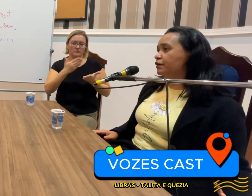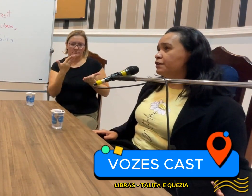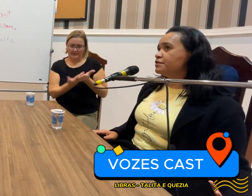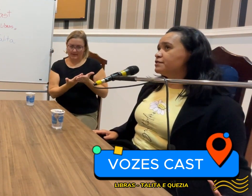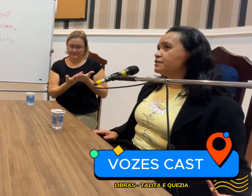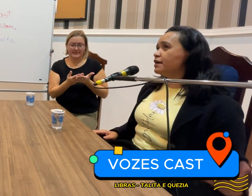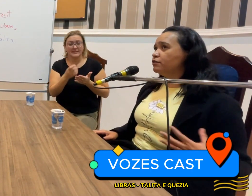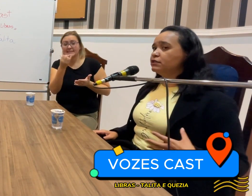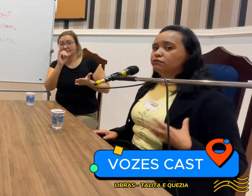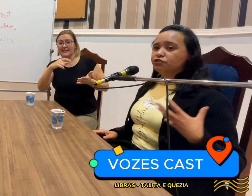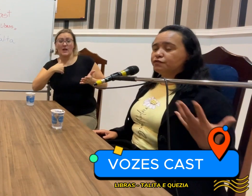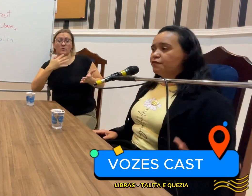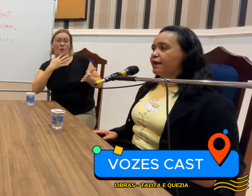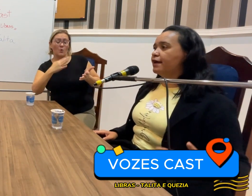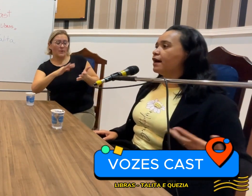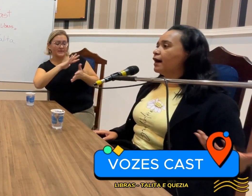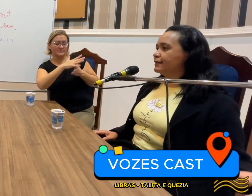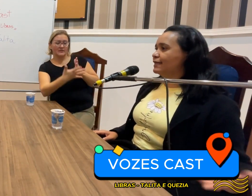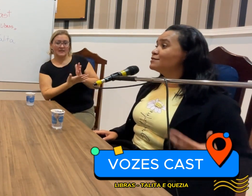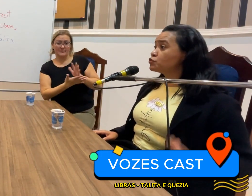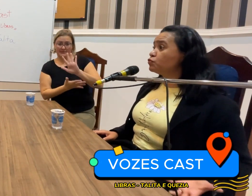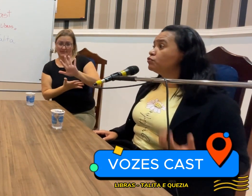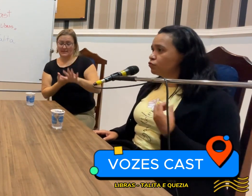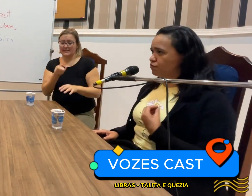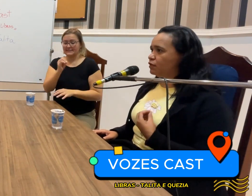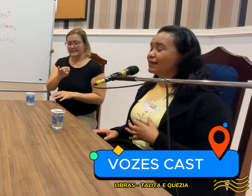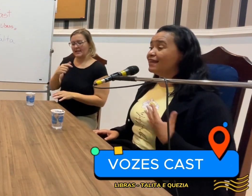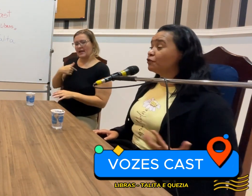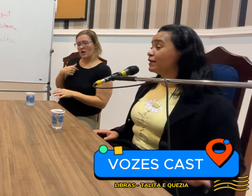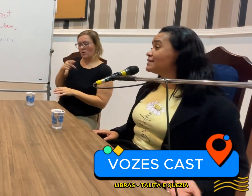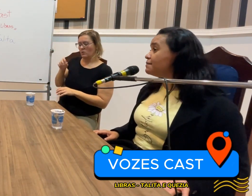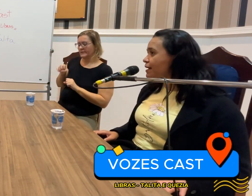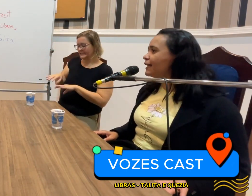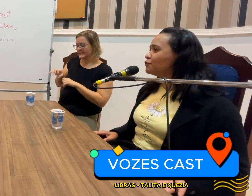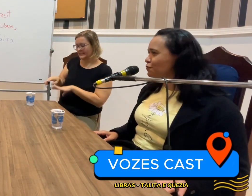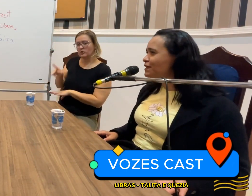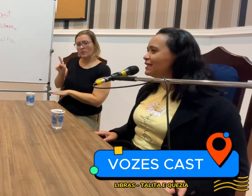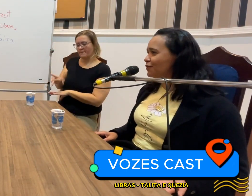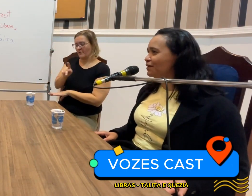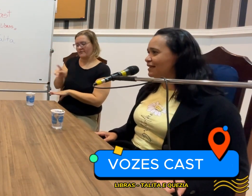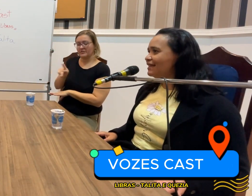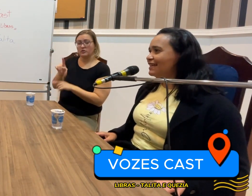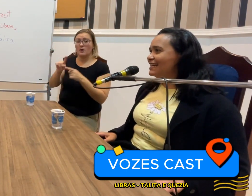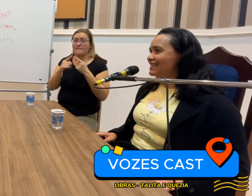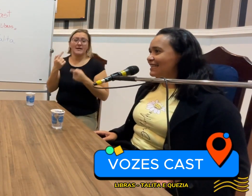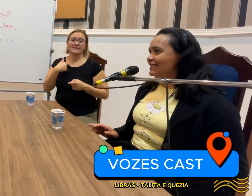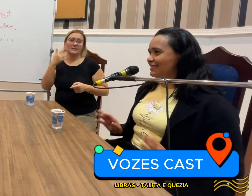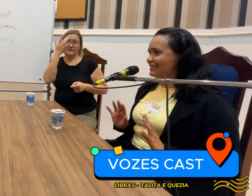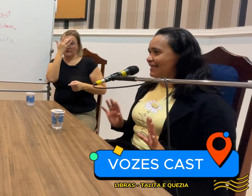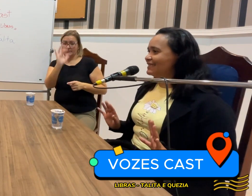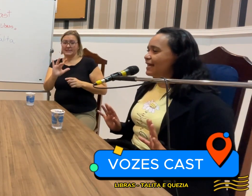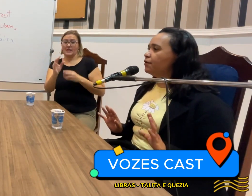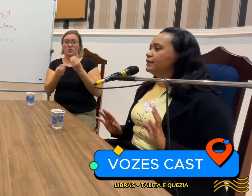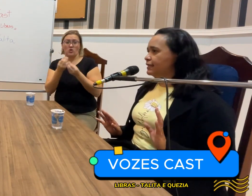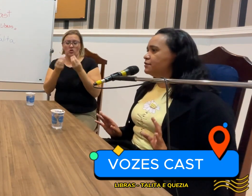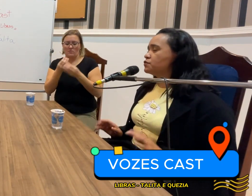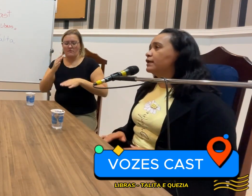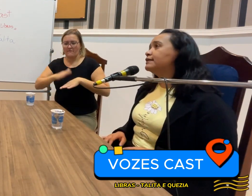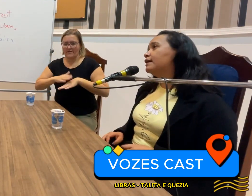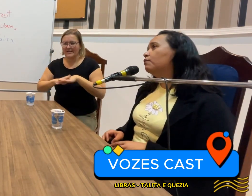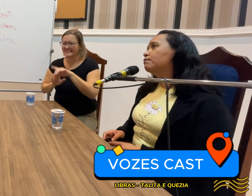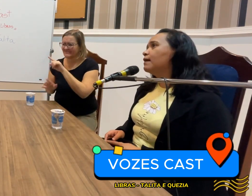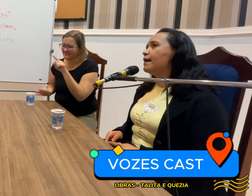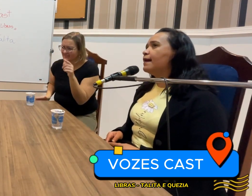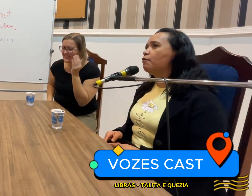professor se eu não tiver aquele estudo comigo, aquele conhecimento comigo. Para poder transmitir, exatamente. Entendeu?